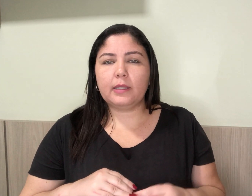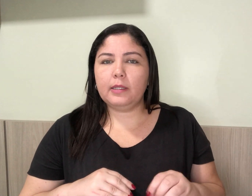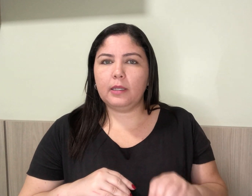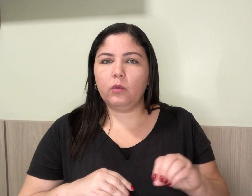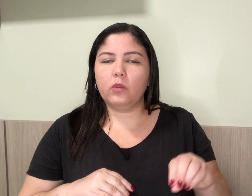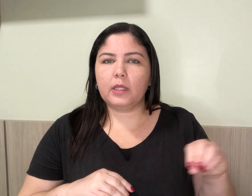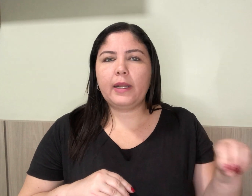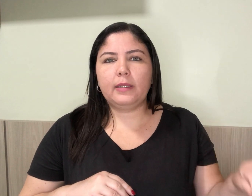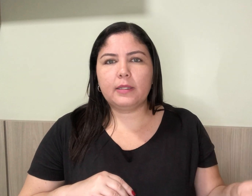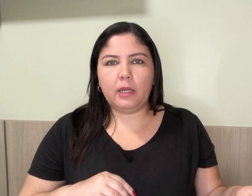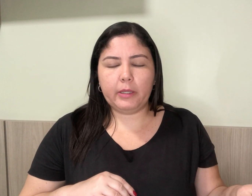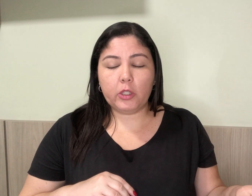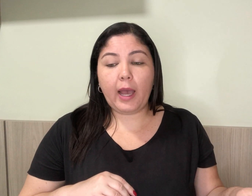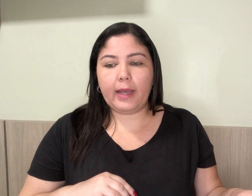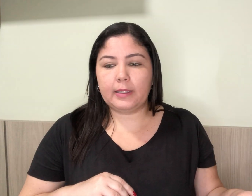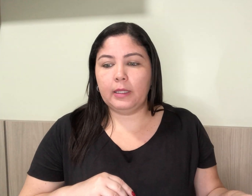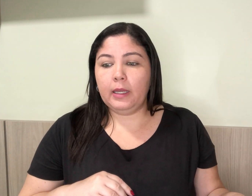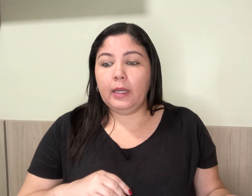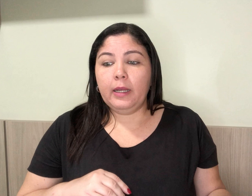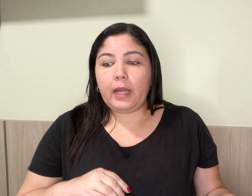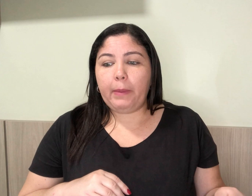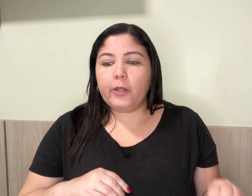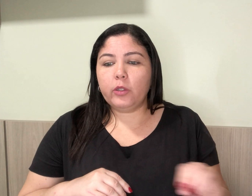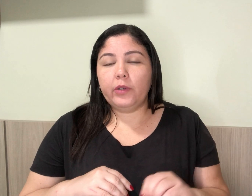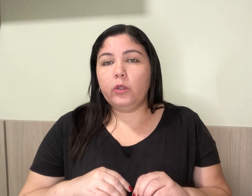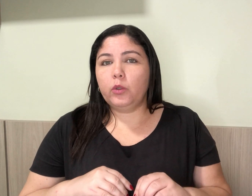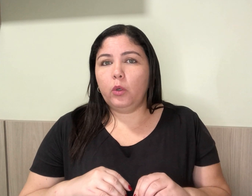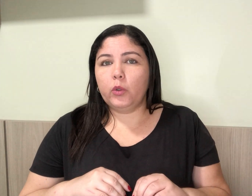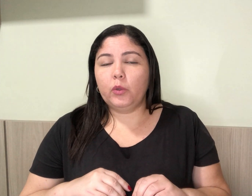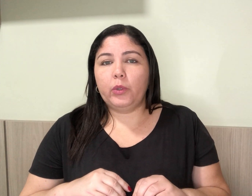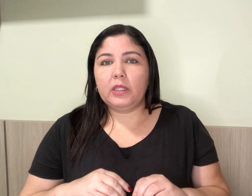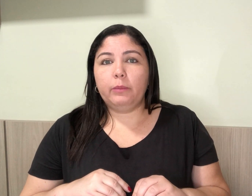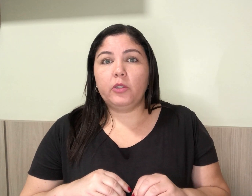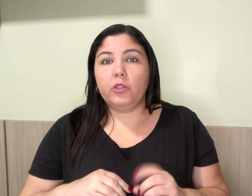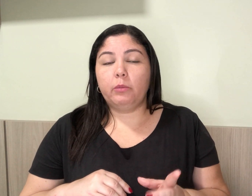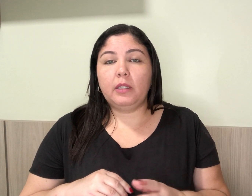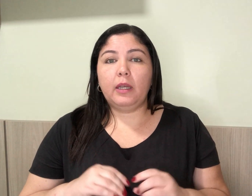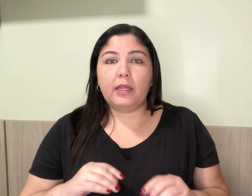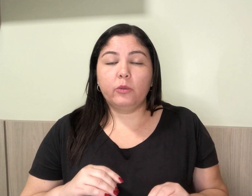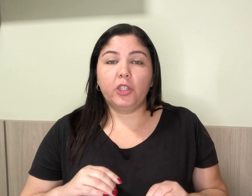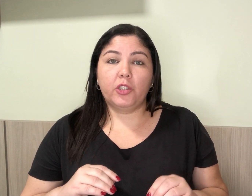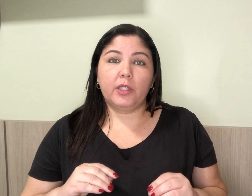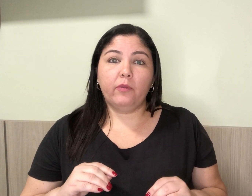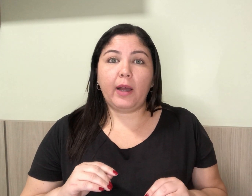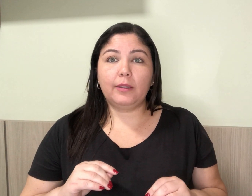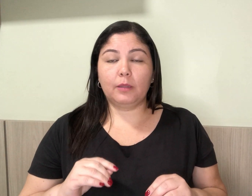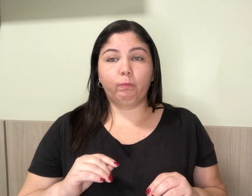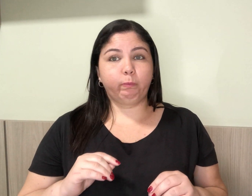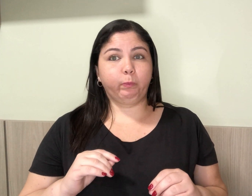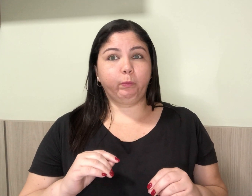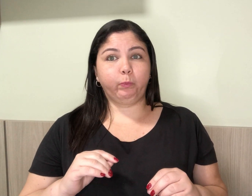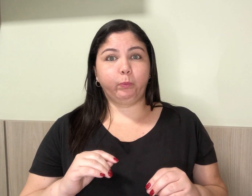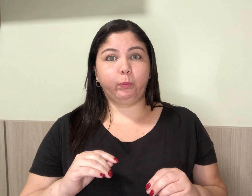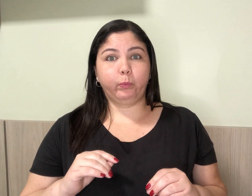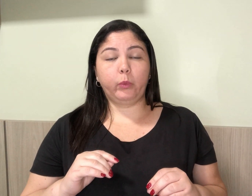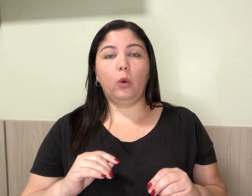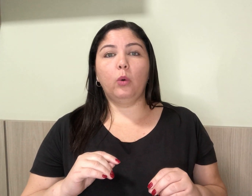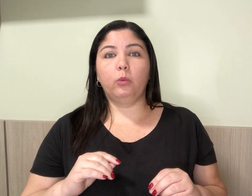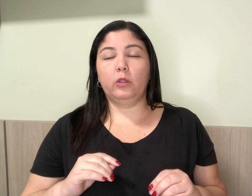e são consideradas gramaticais. Na parte inferior do rosto, por exemplo, a gente também tem as bochechas infladas, ou quando eu quero